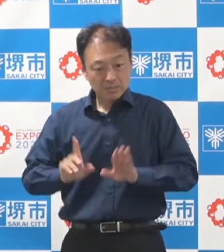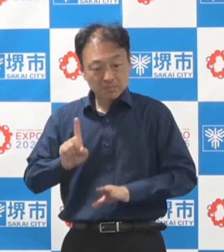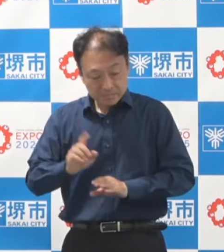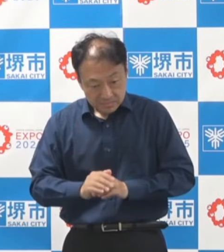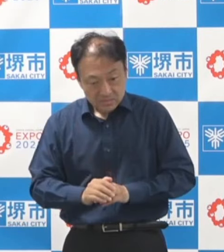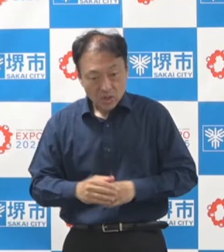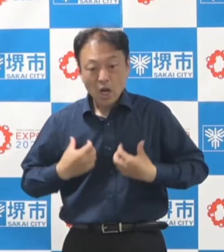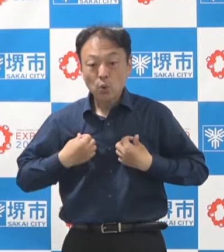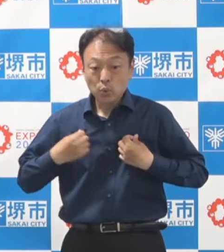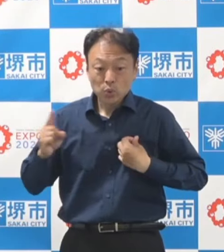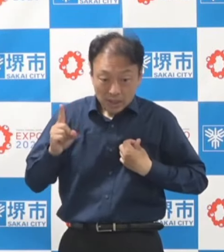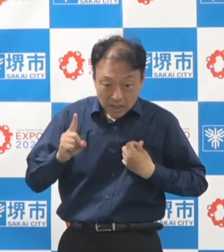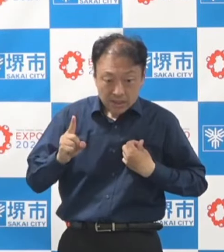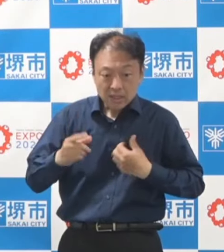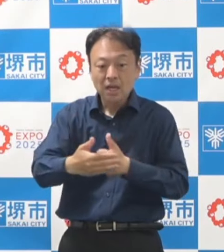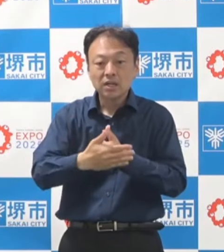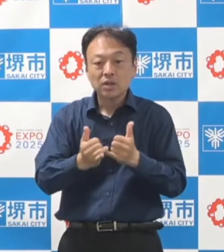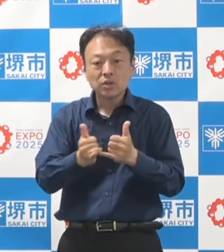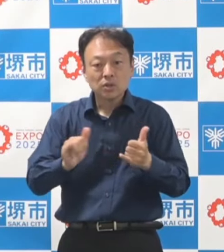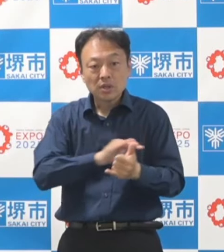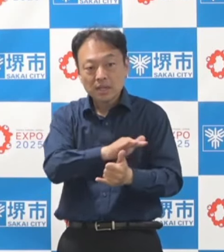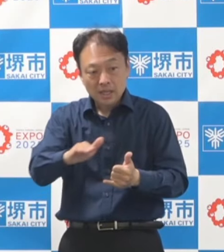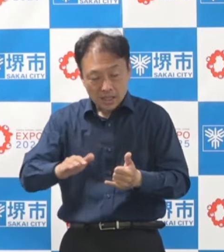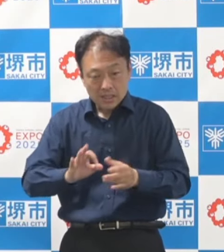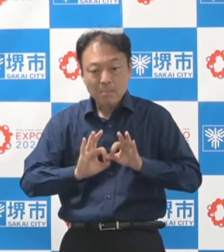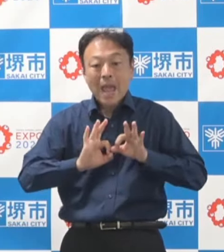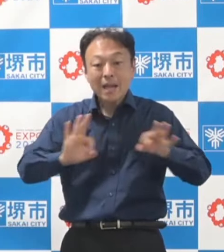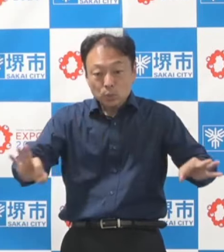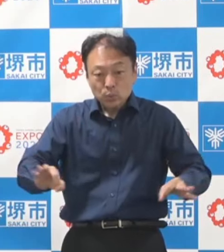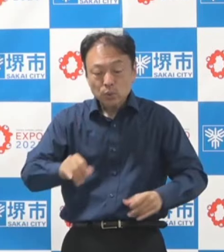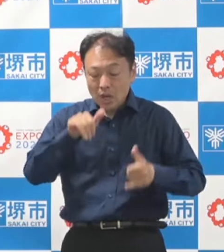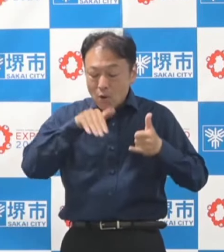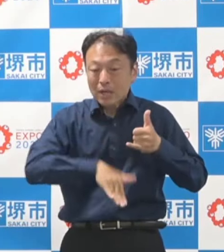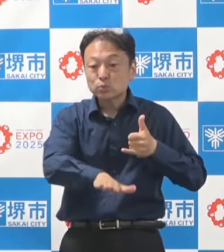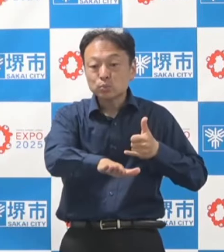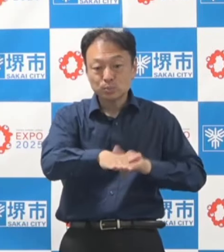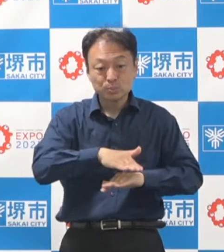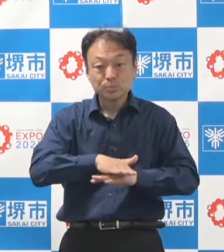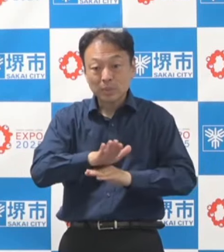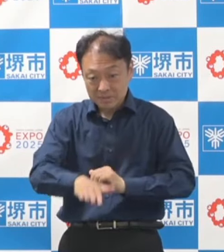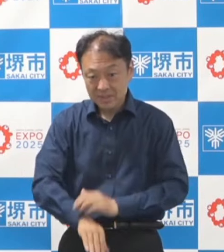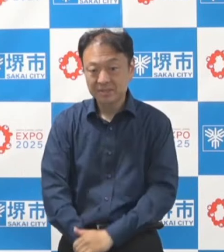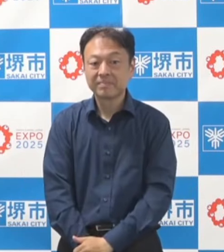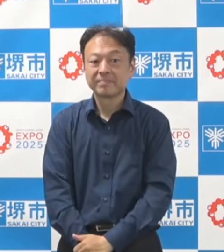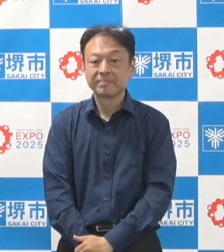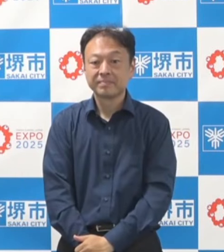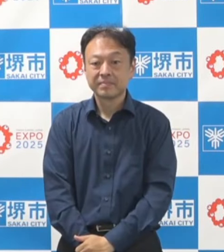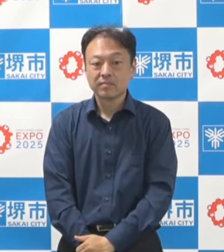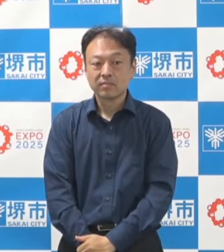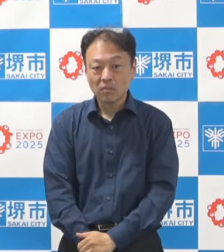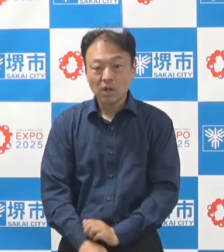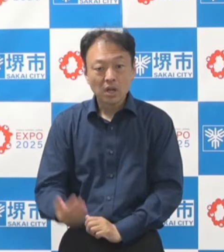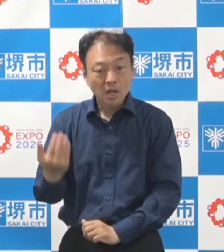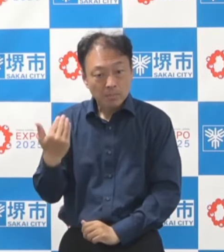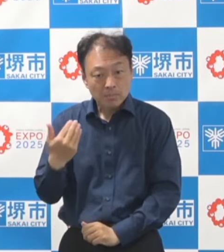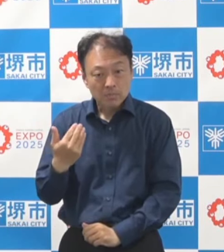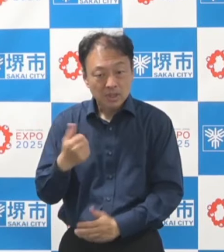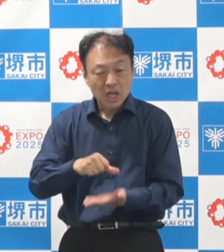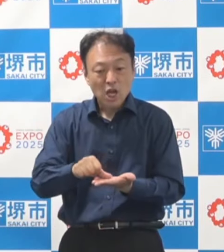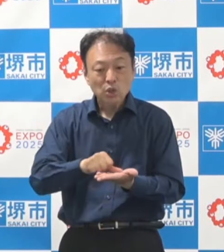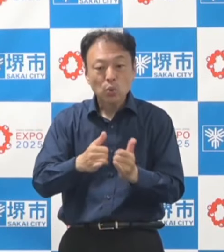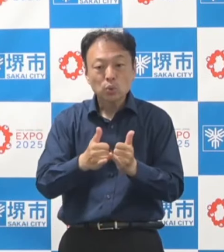ファックスで一斉に送信をする事業でした。こちらは事前登録者数ほぼ